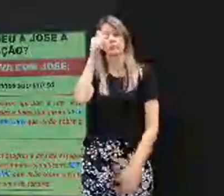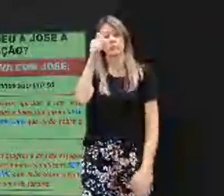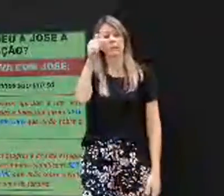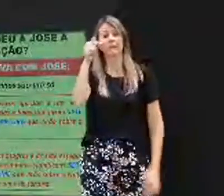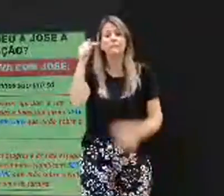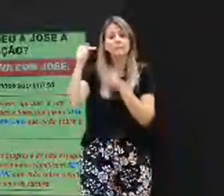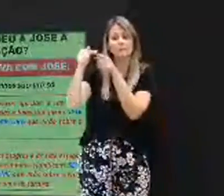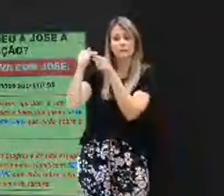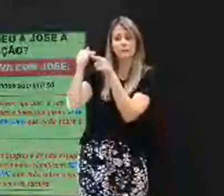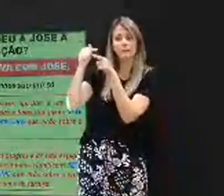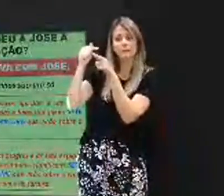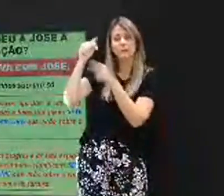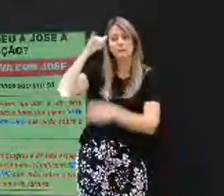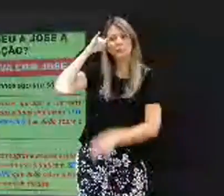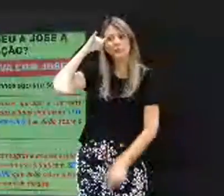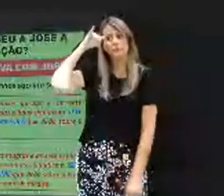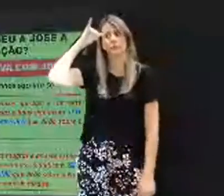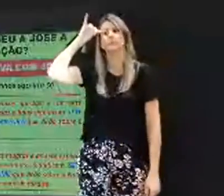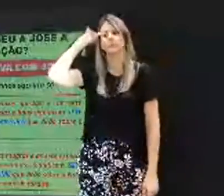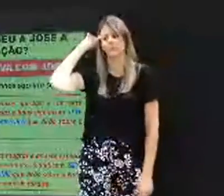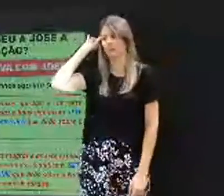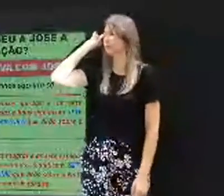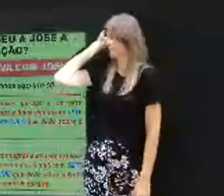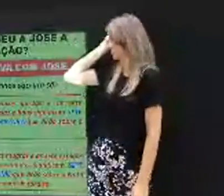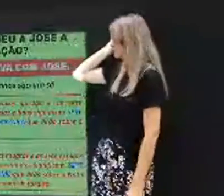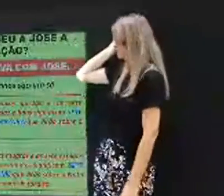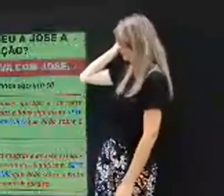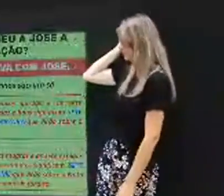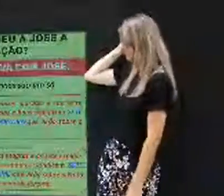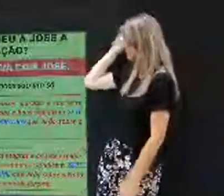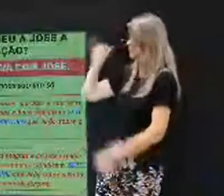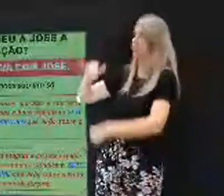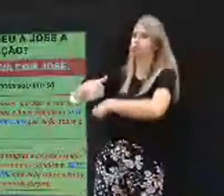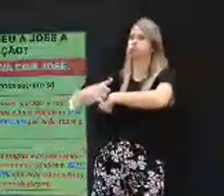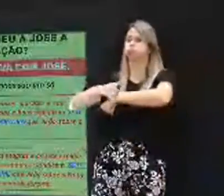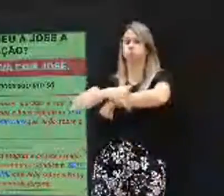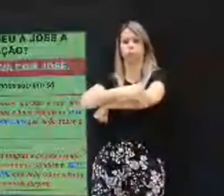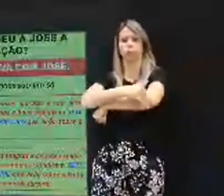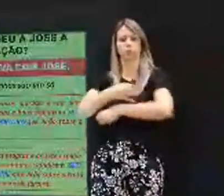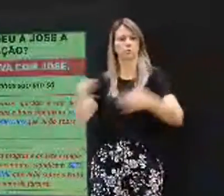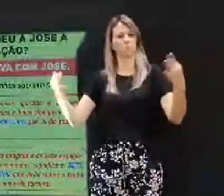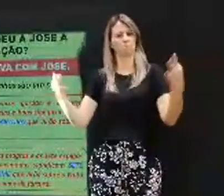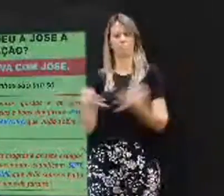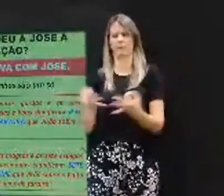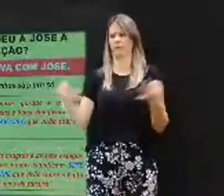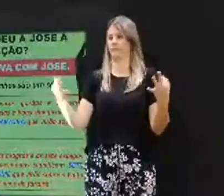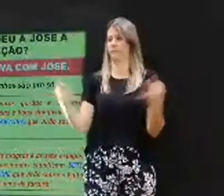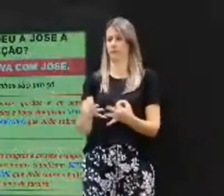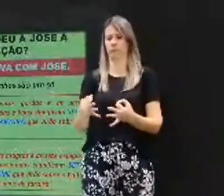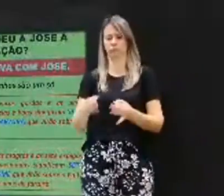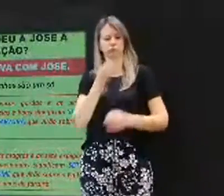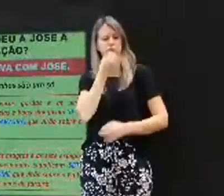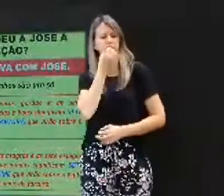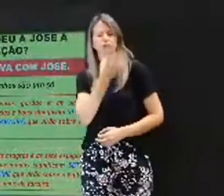né? 7 vacas que ele teve no sonho que eles viu, que eram gordas. Eram bem gordas,